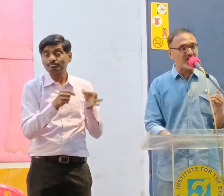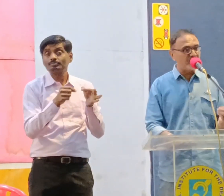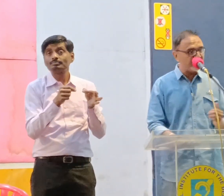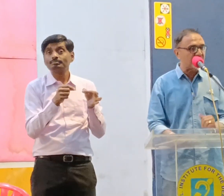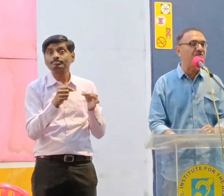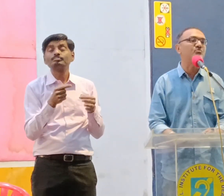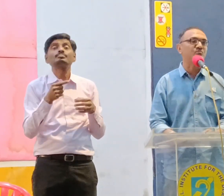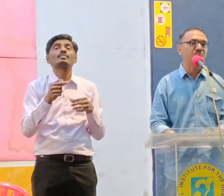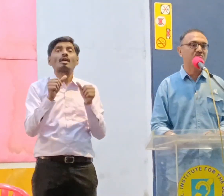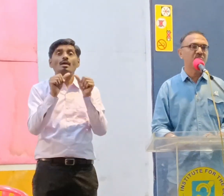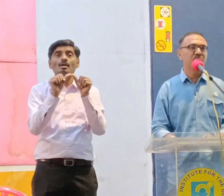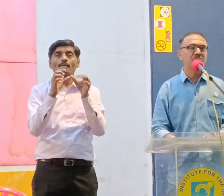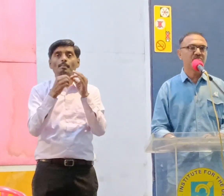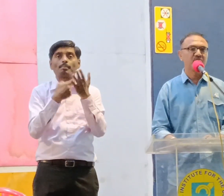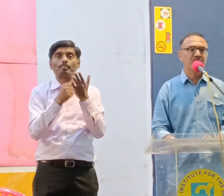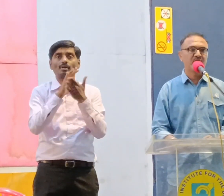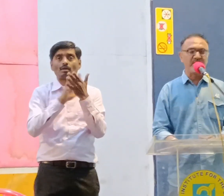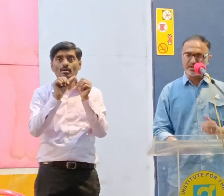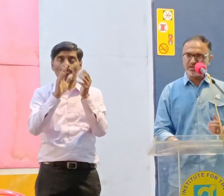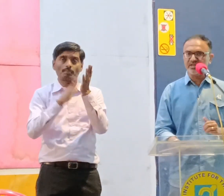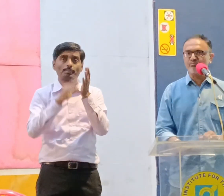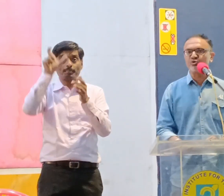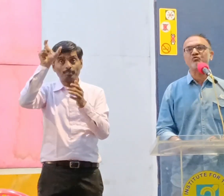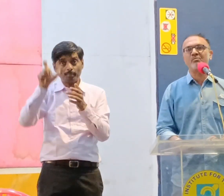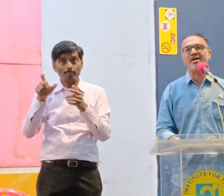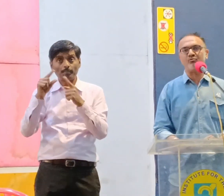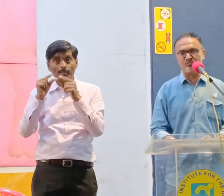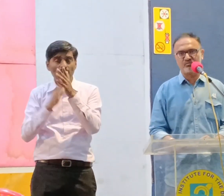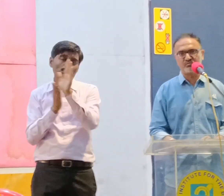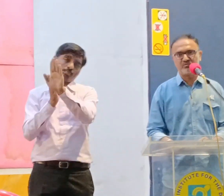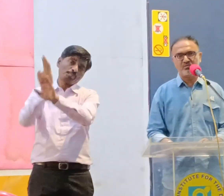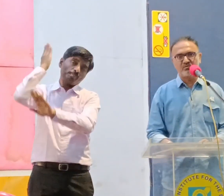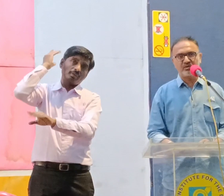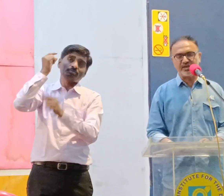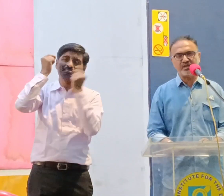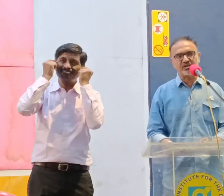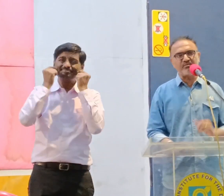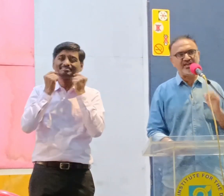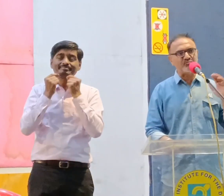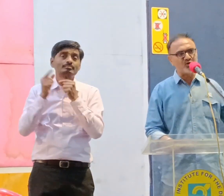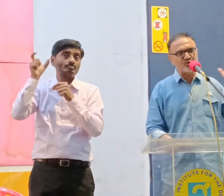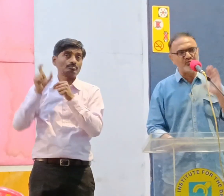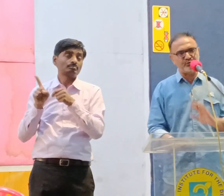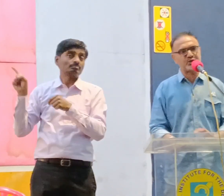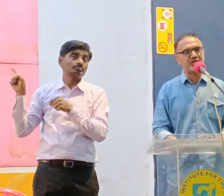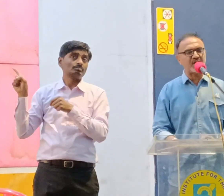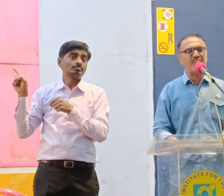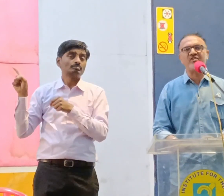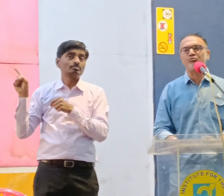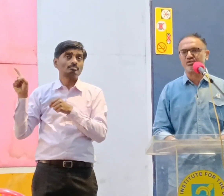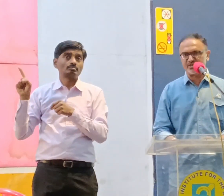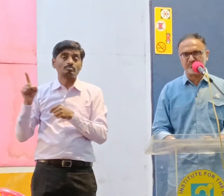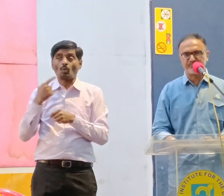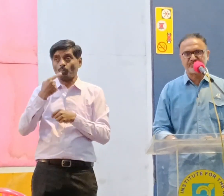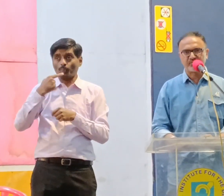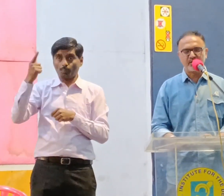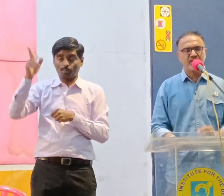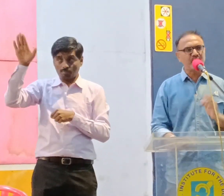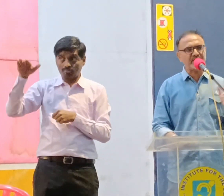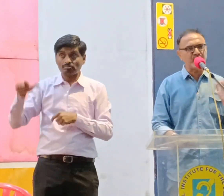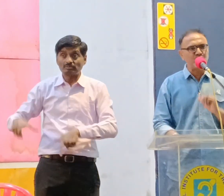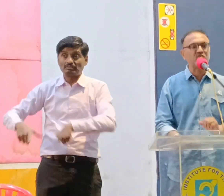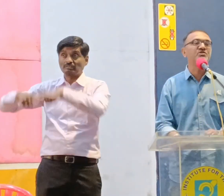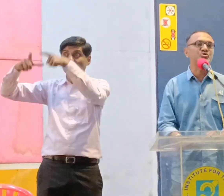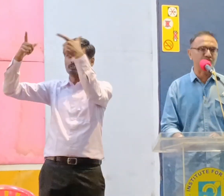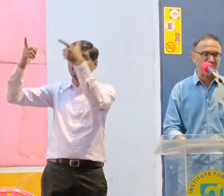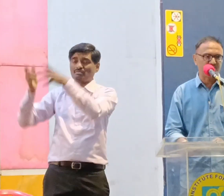એવા અબ્રાહમ લિંકનનું. લિંકનને એમ પૂછવામાં આવ્યું કે તમારે એક મોટું વૃક્ષ કાપવાનું છે,